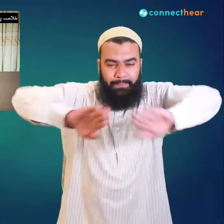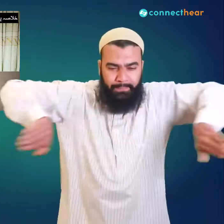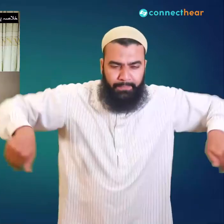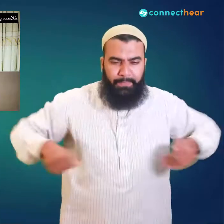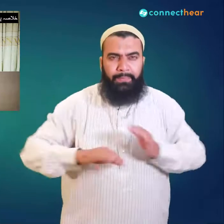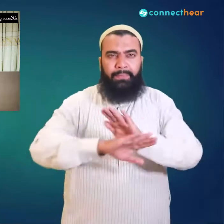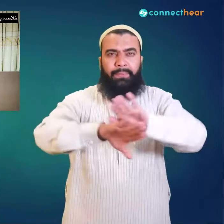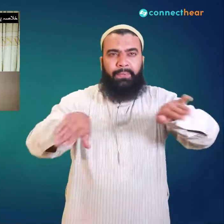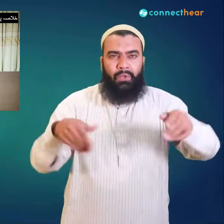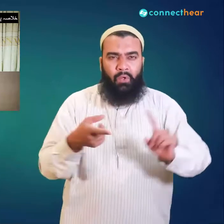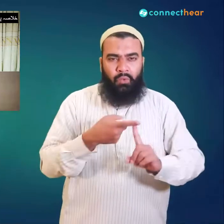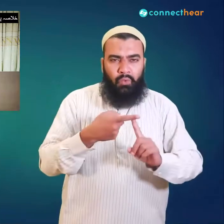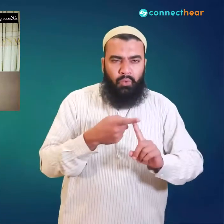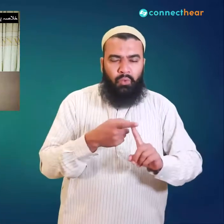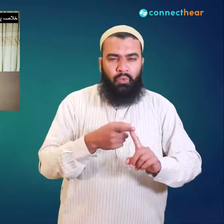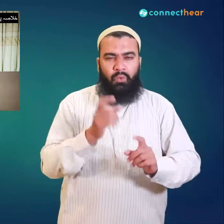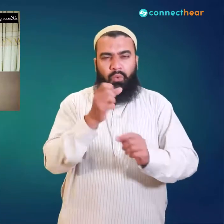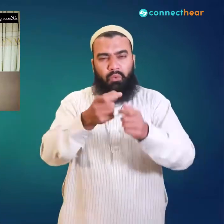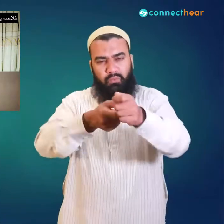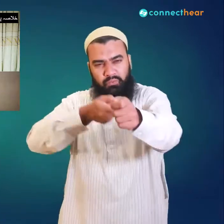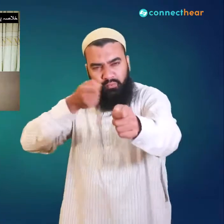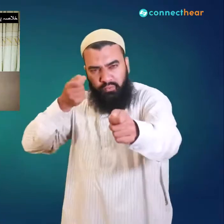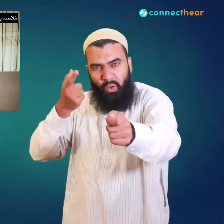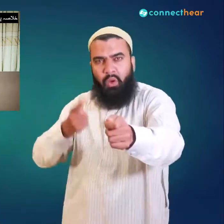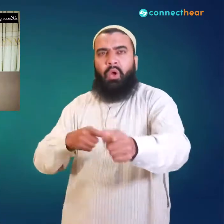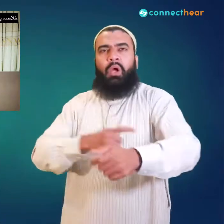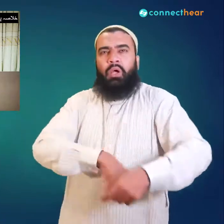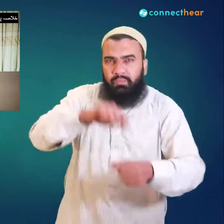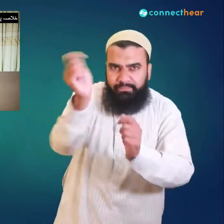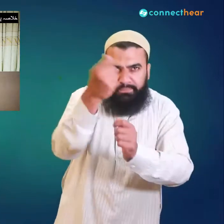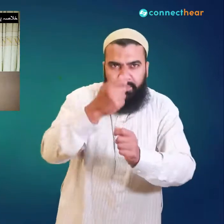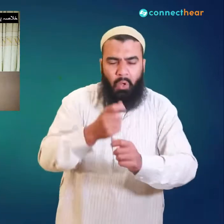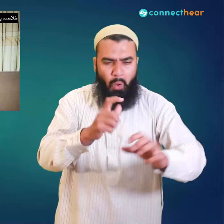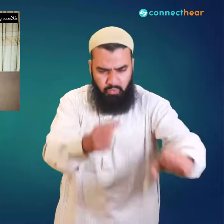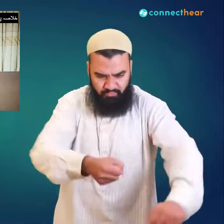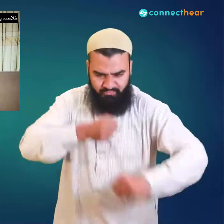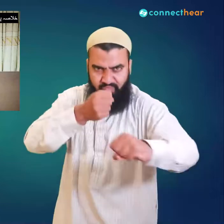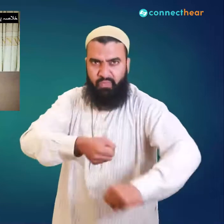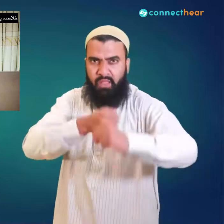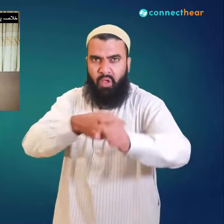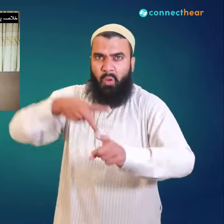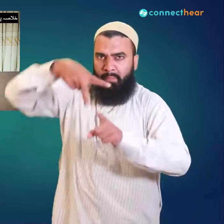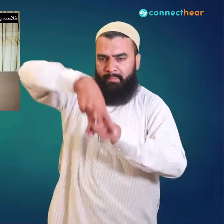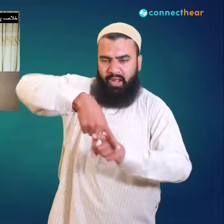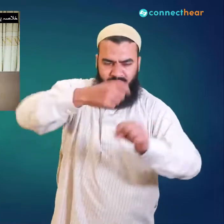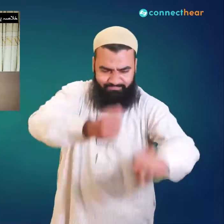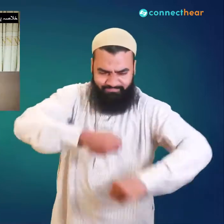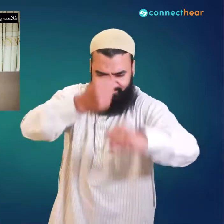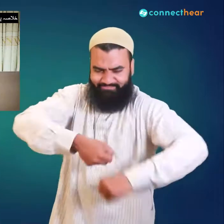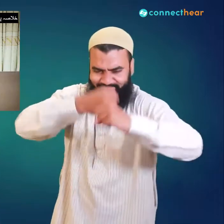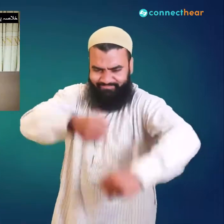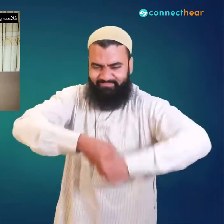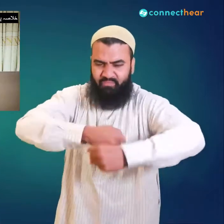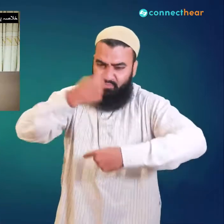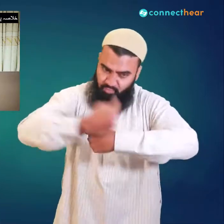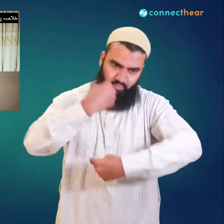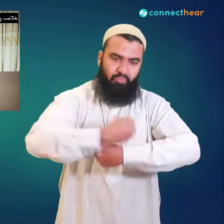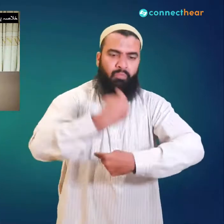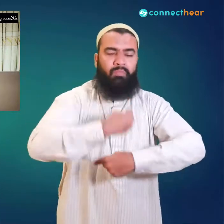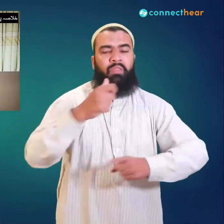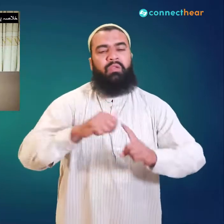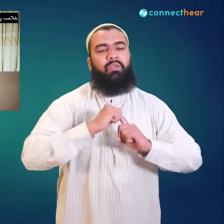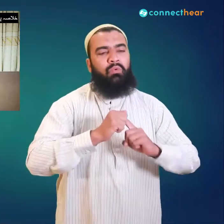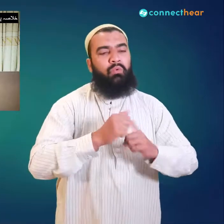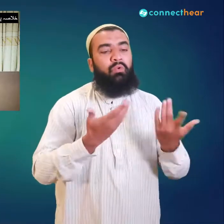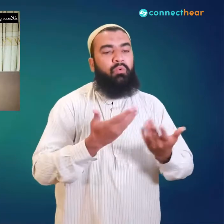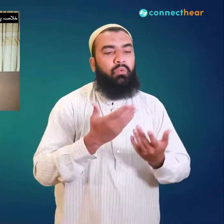کی، اسلامی ممالک کے سرحدوں کی حفاظت ہو جائے اور اہل ایمان اپنے ایمان پر امن کے